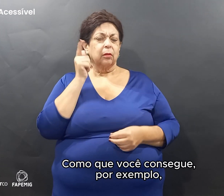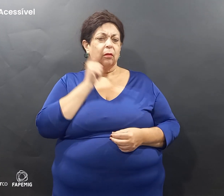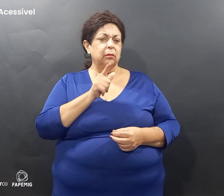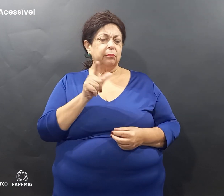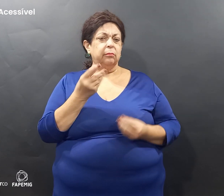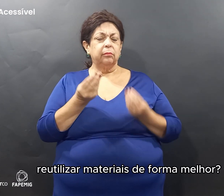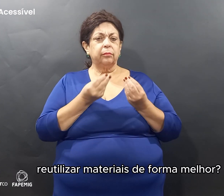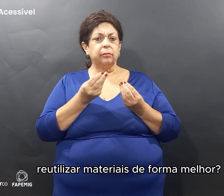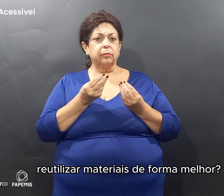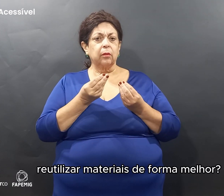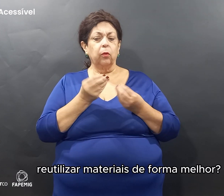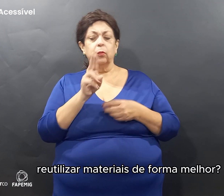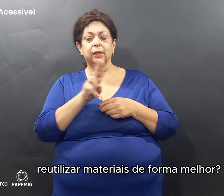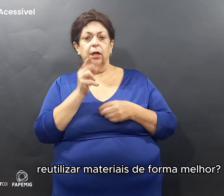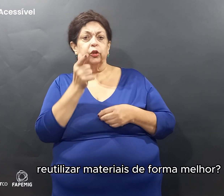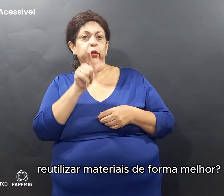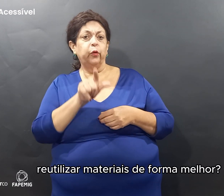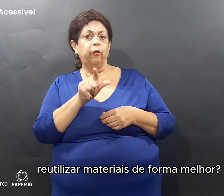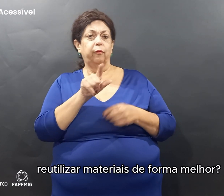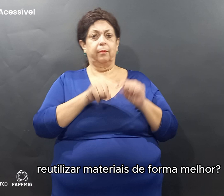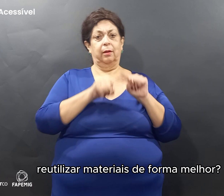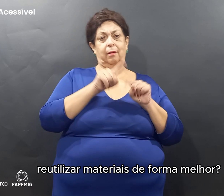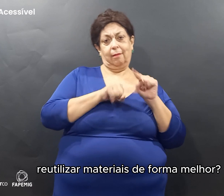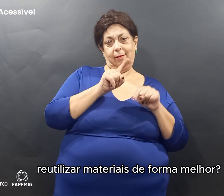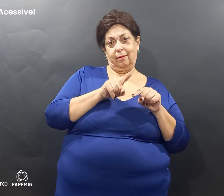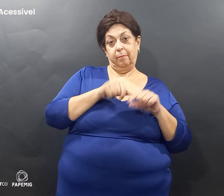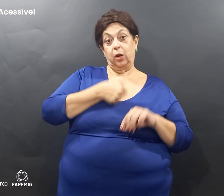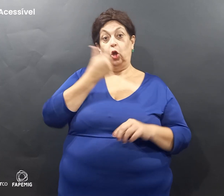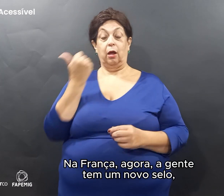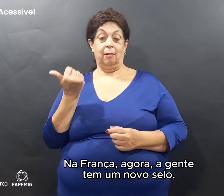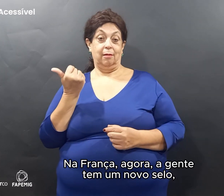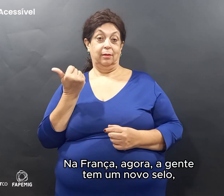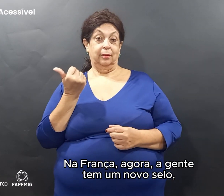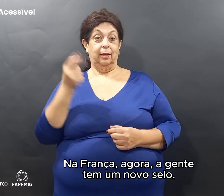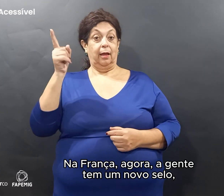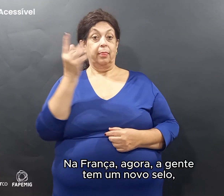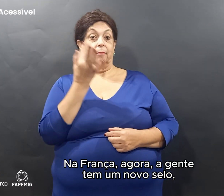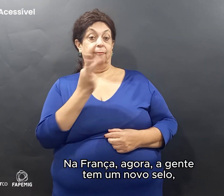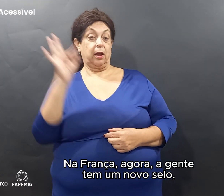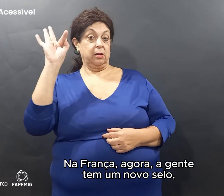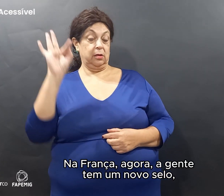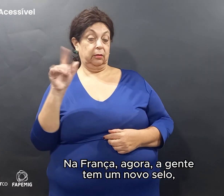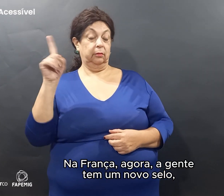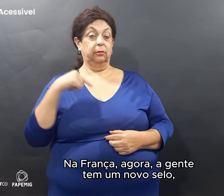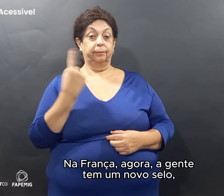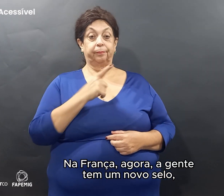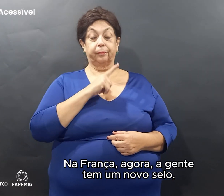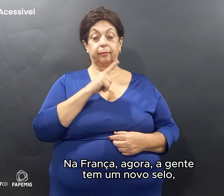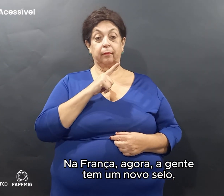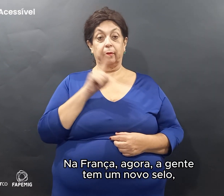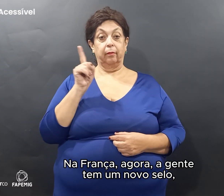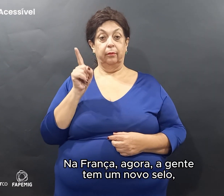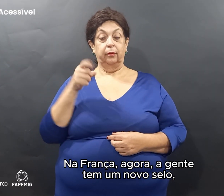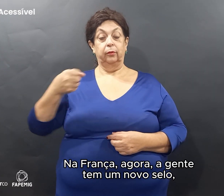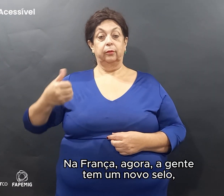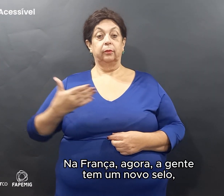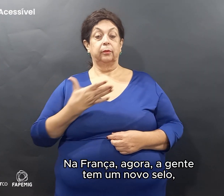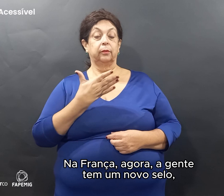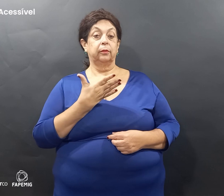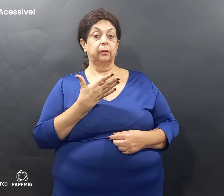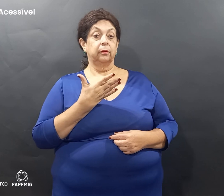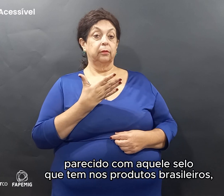exemplo, reutilizar materiais de forma melhor? Na França, agora a gente tem um